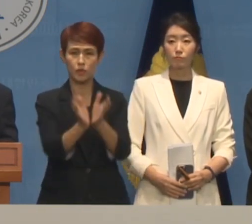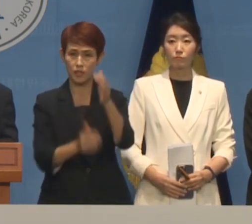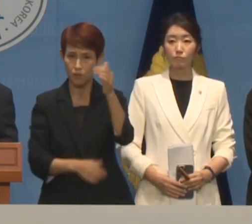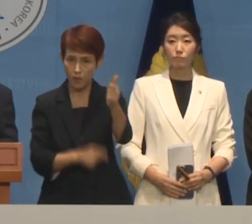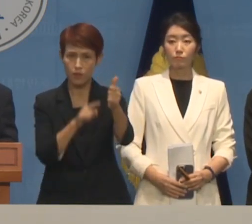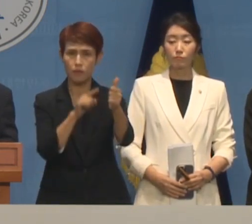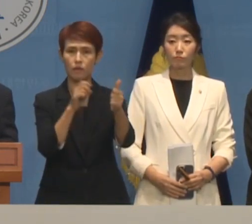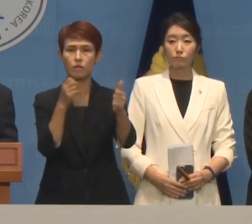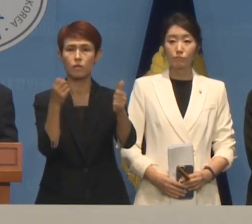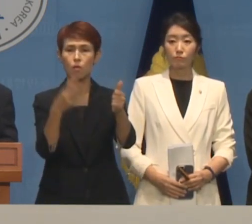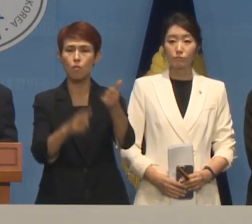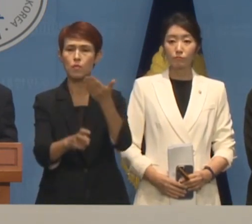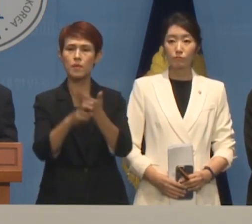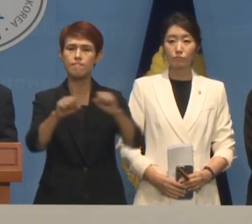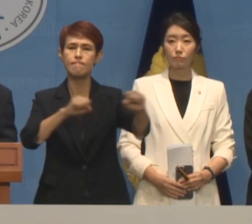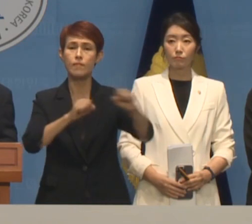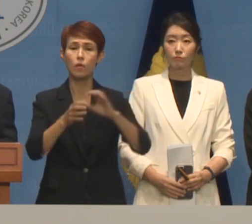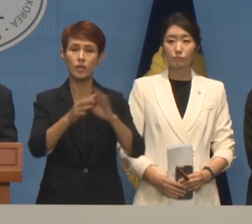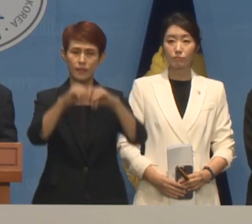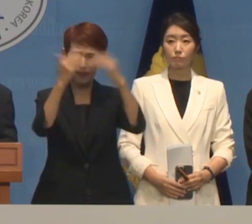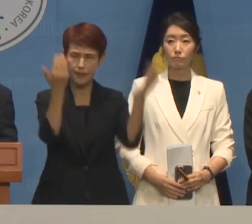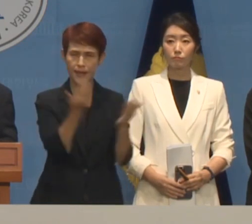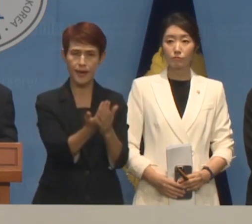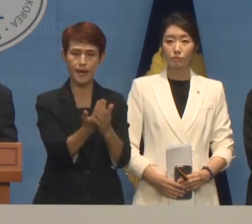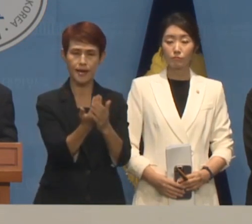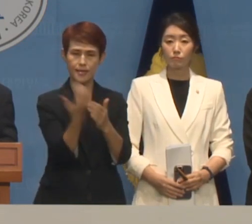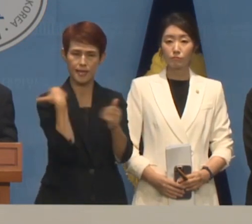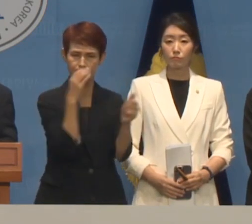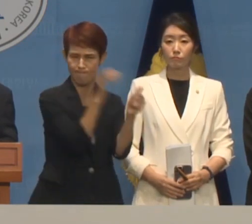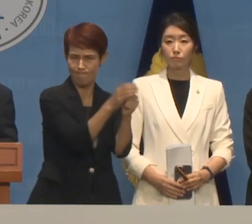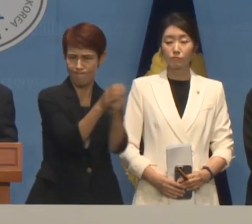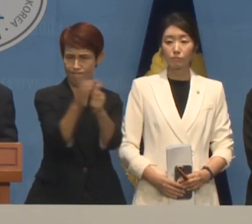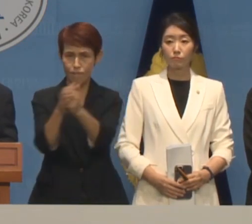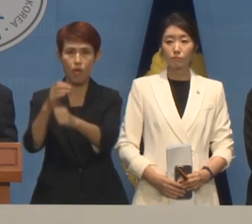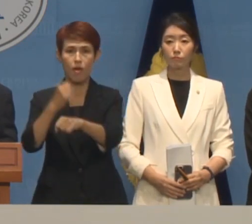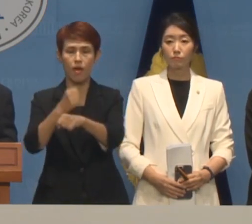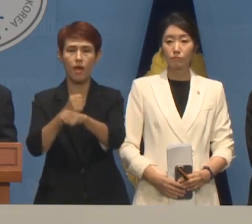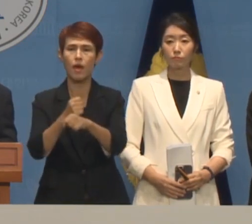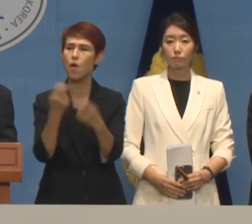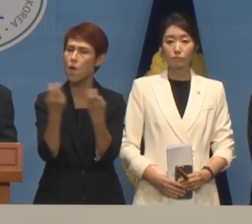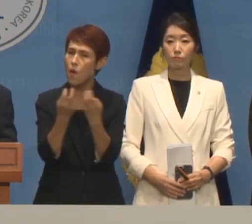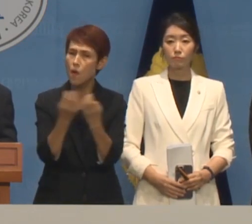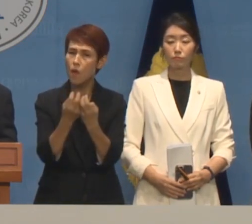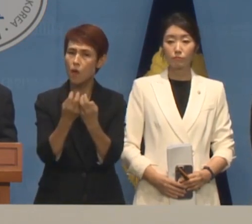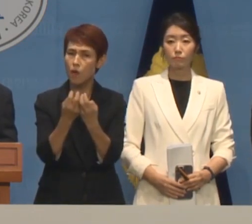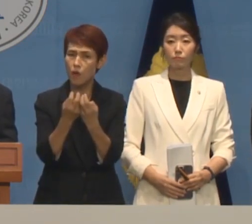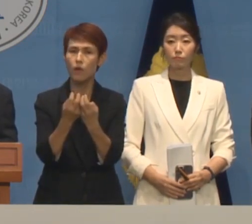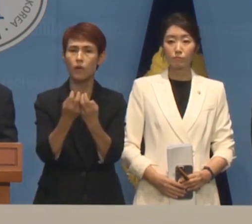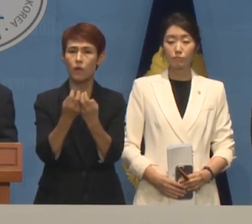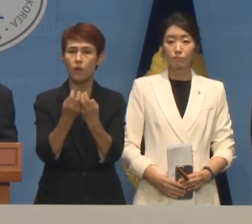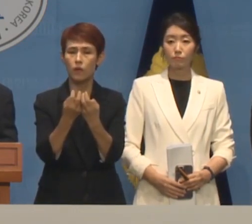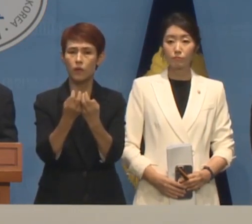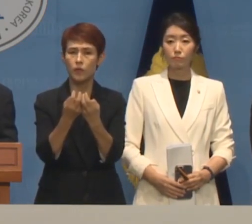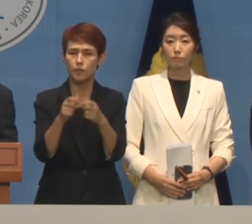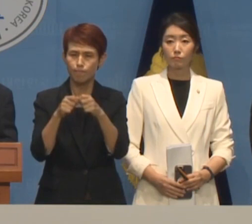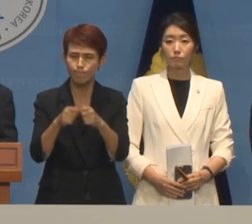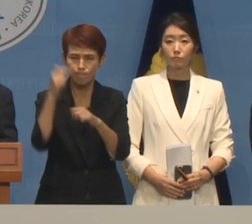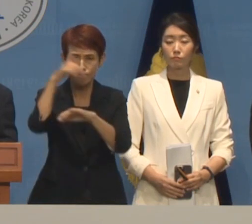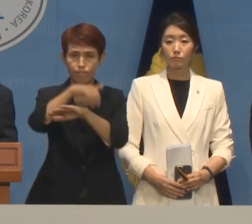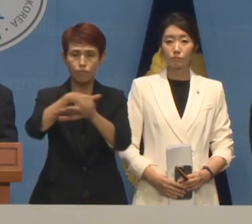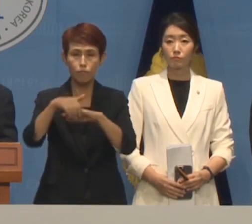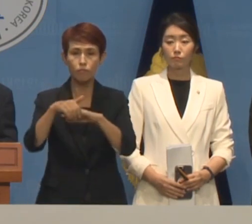기금운용본부장을 포함한 불법행위 관련자 모두에게 어떻게 구상권을 청구해야 할지 구체적인